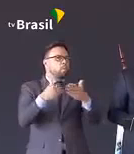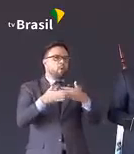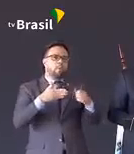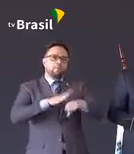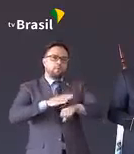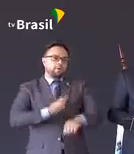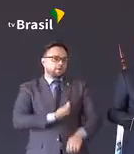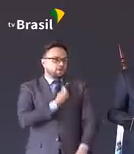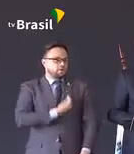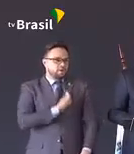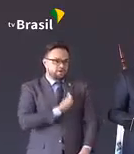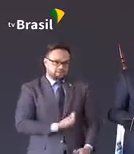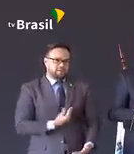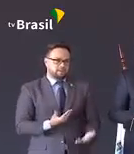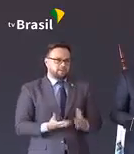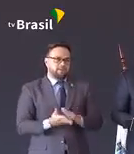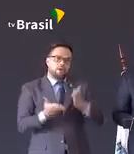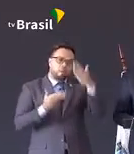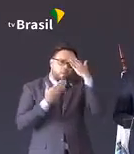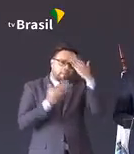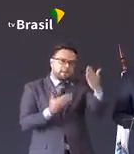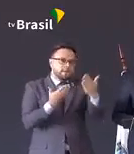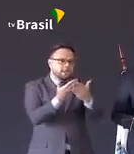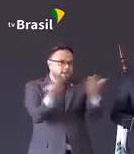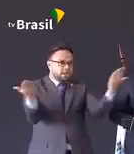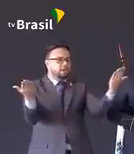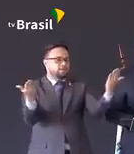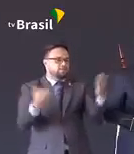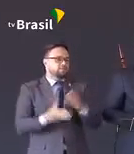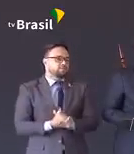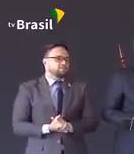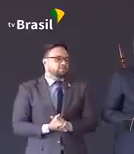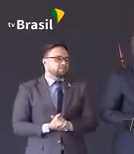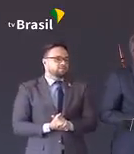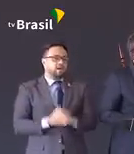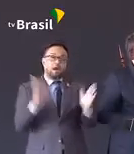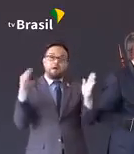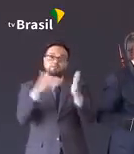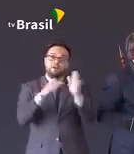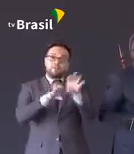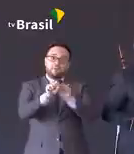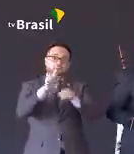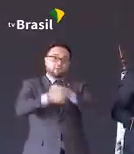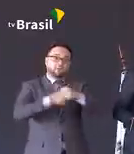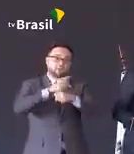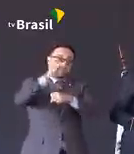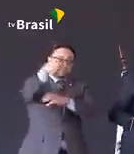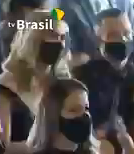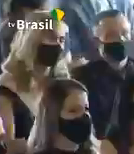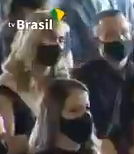da vida que se apresentar pela frente. Muito obrigado pela oportunidade e até a formatura do ano que vem.